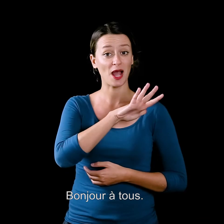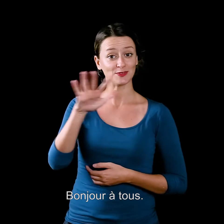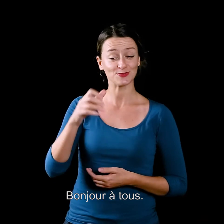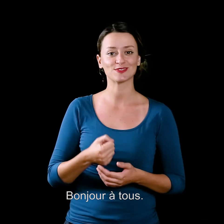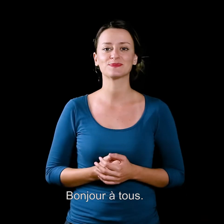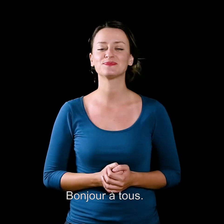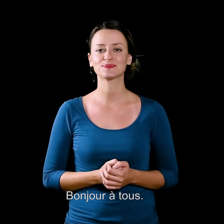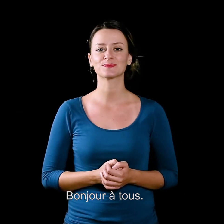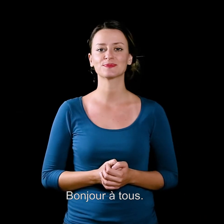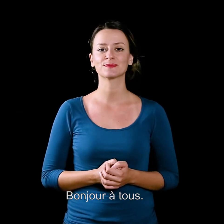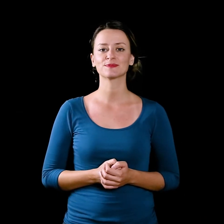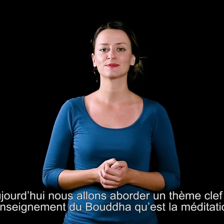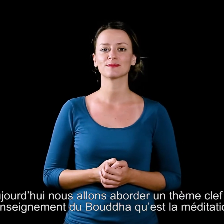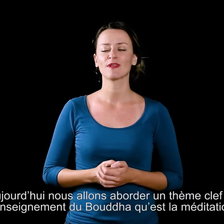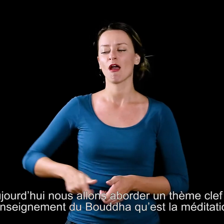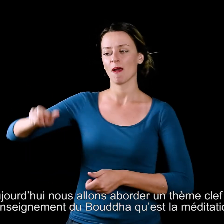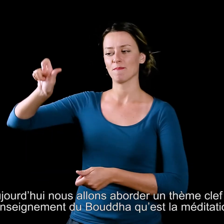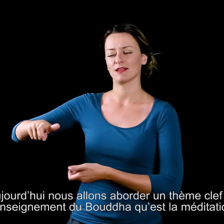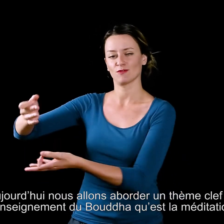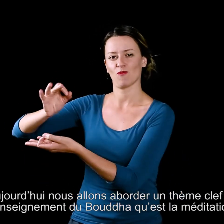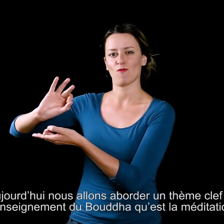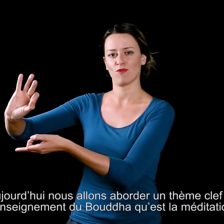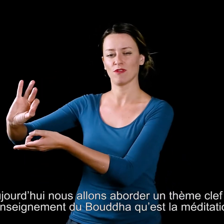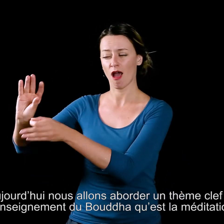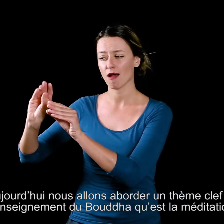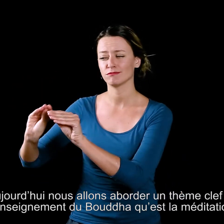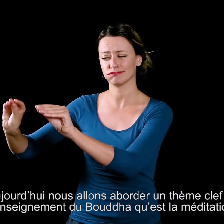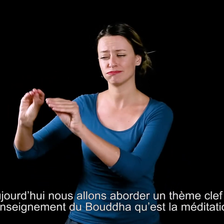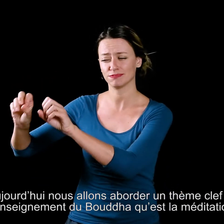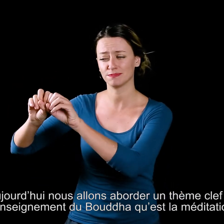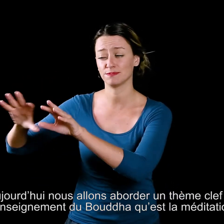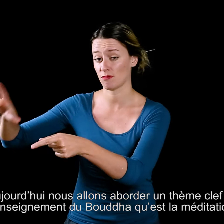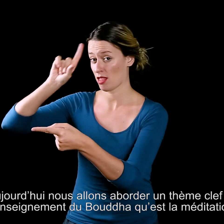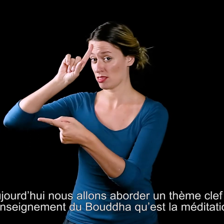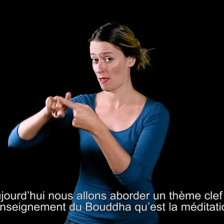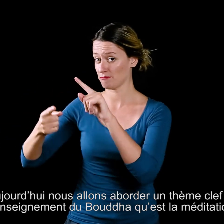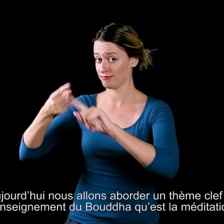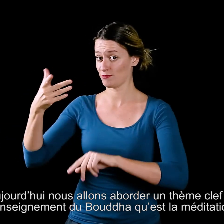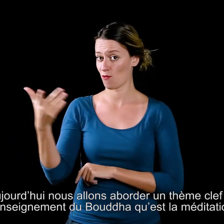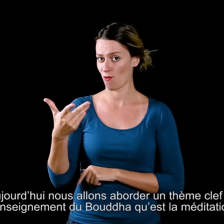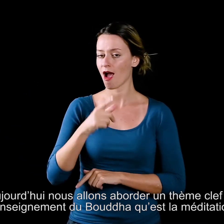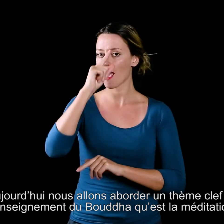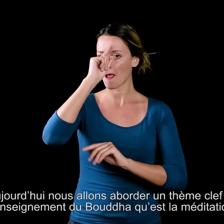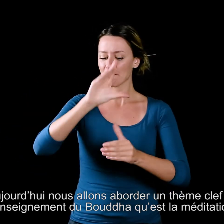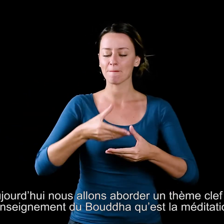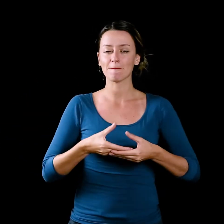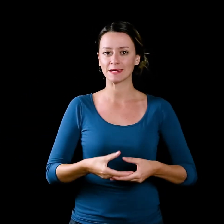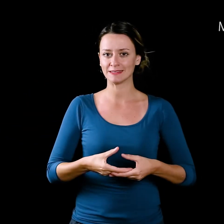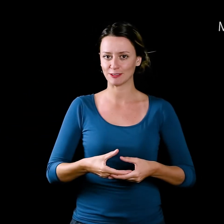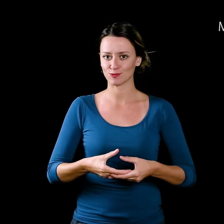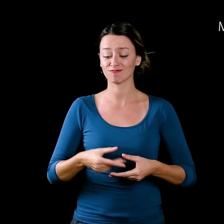Bonjour à tous. Aujourd'hui, nous allons aborder un thème clé de l'enseignement du Bouddha qu'est la